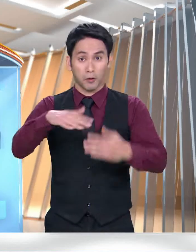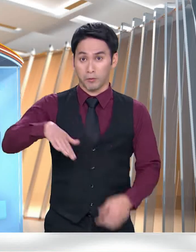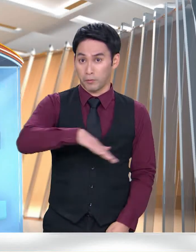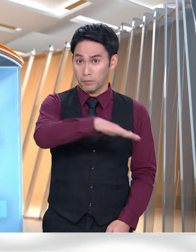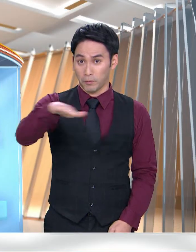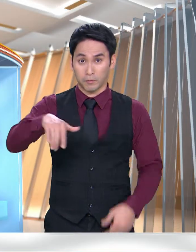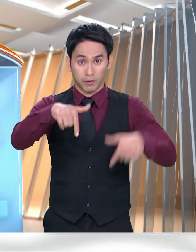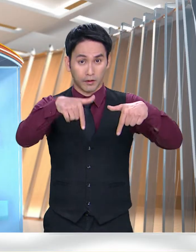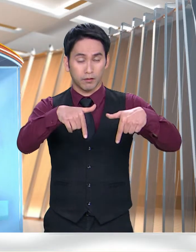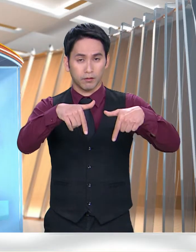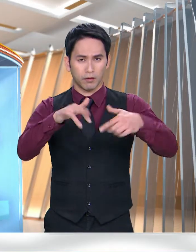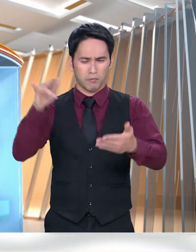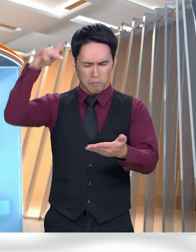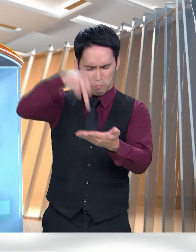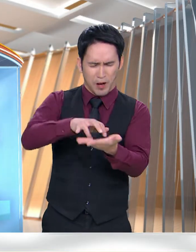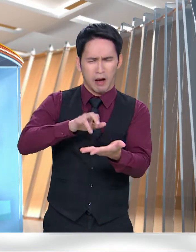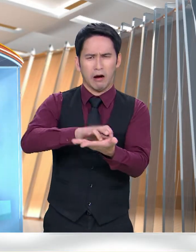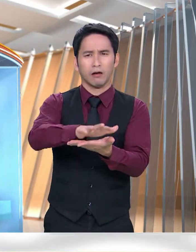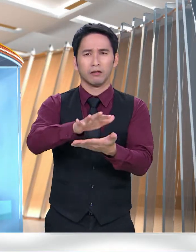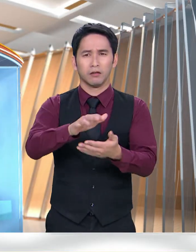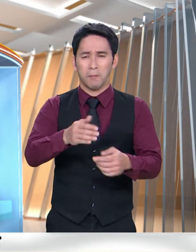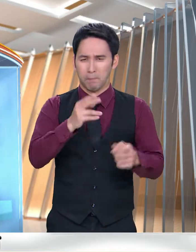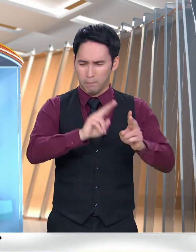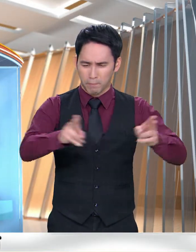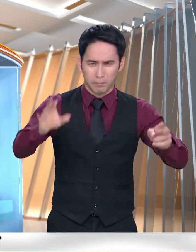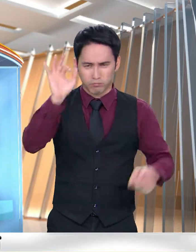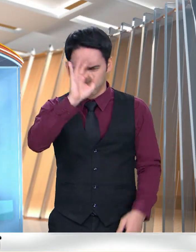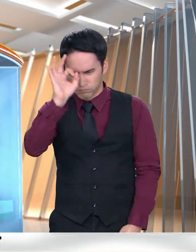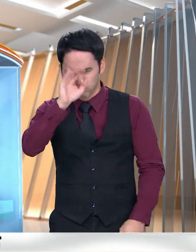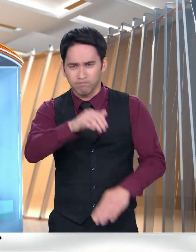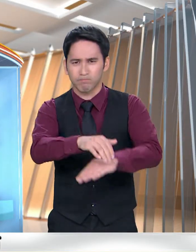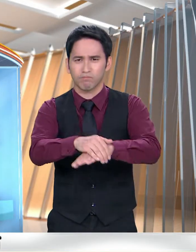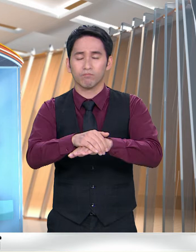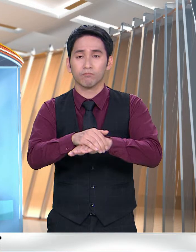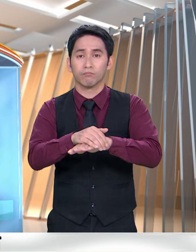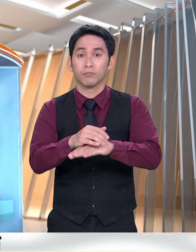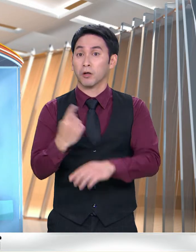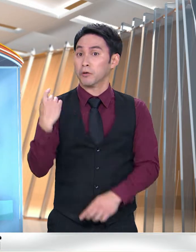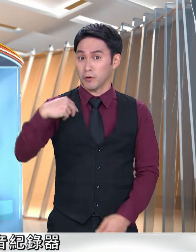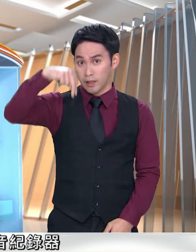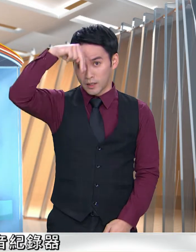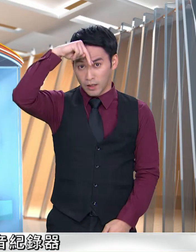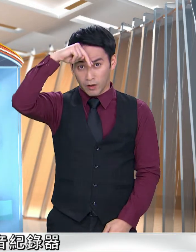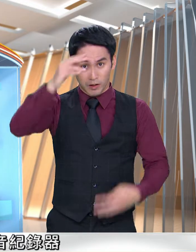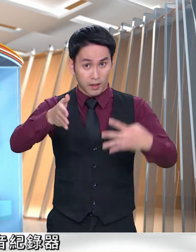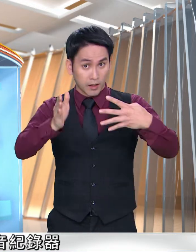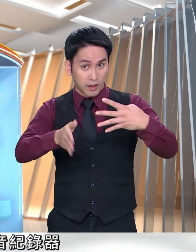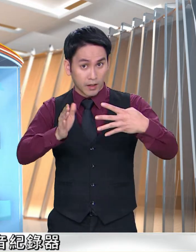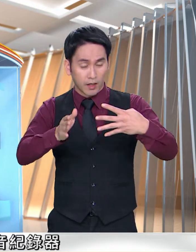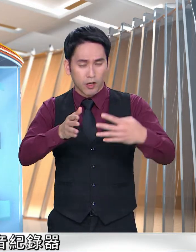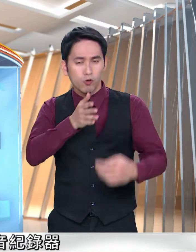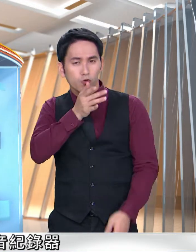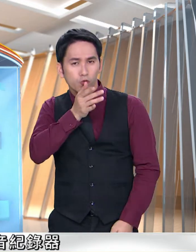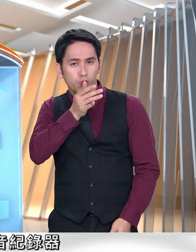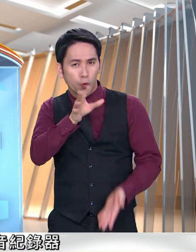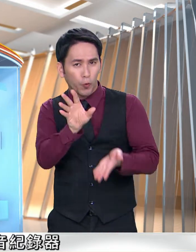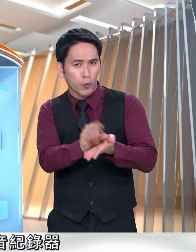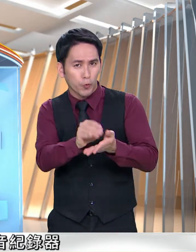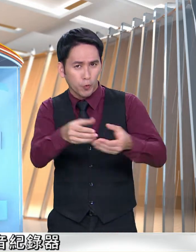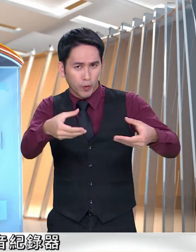广西空难的搜救行动在昨天下午4点半左右找到了失事班机的语音记录器，连